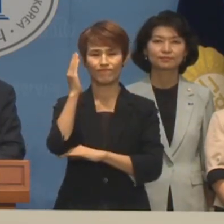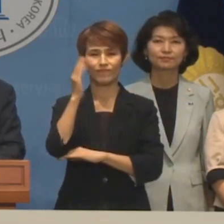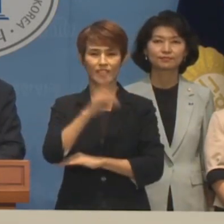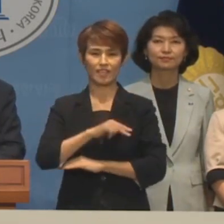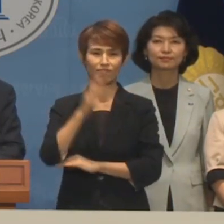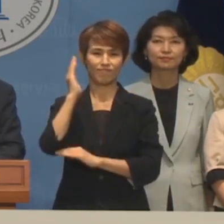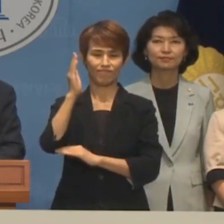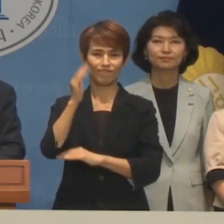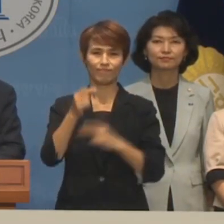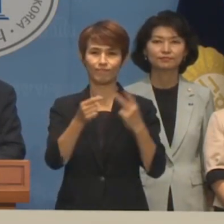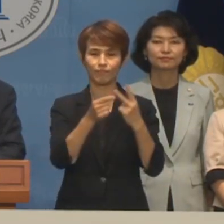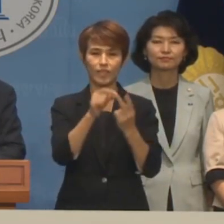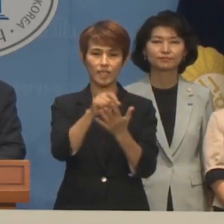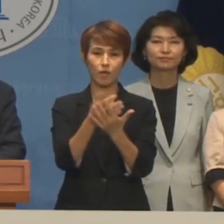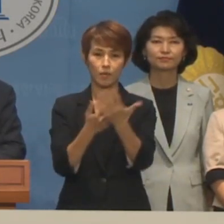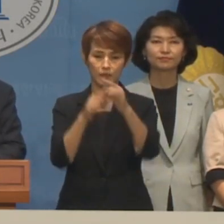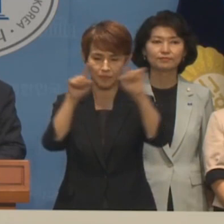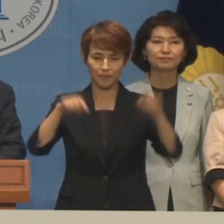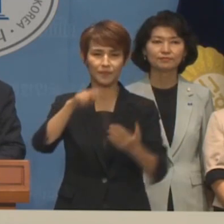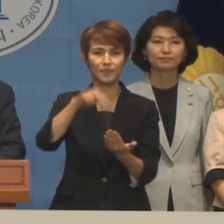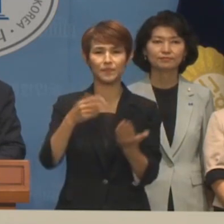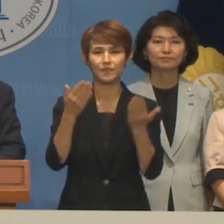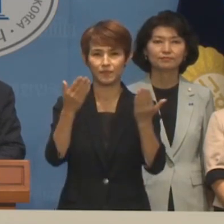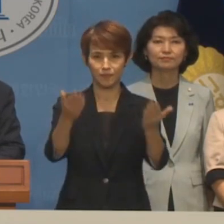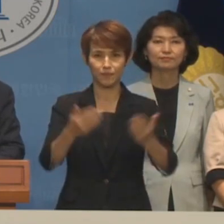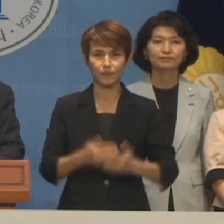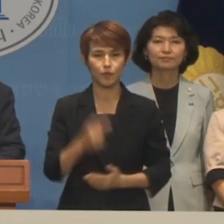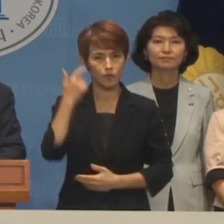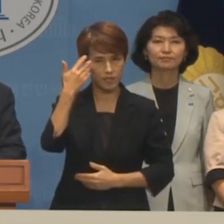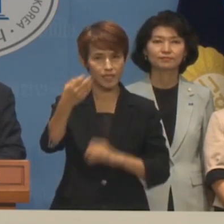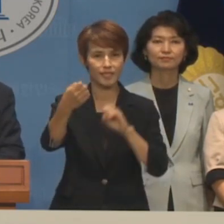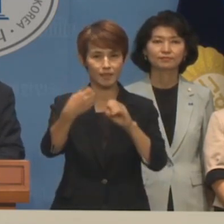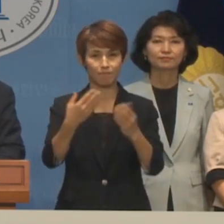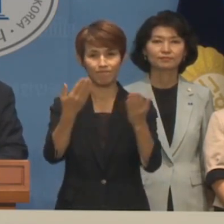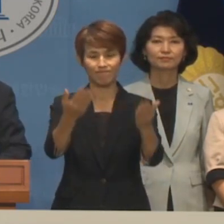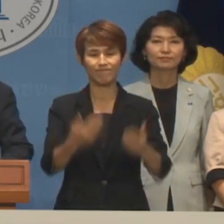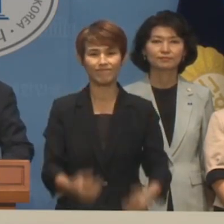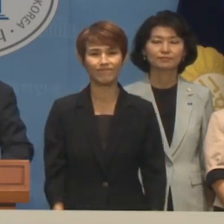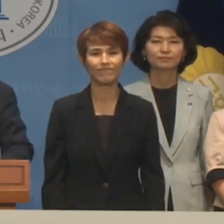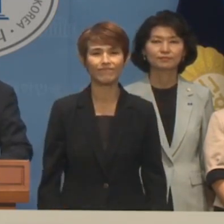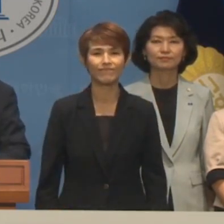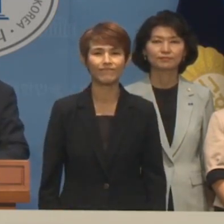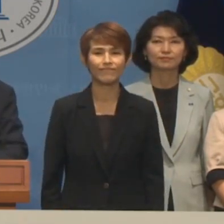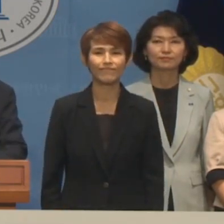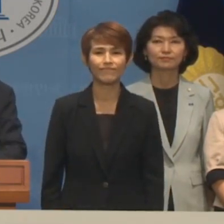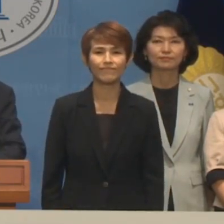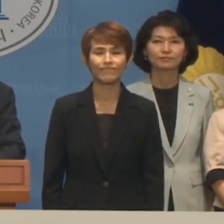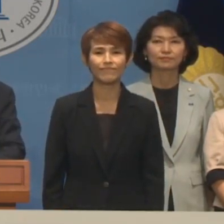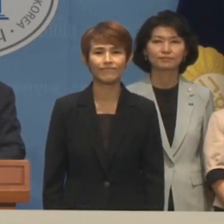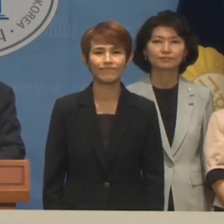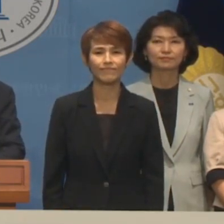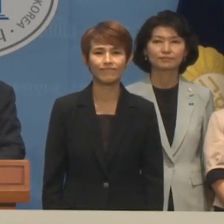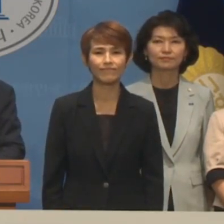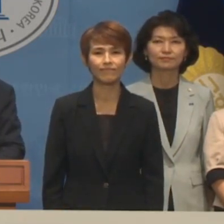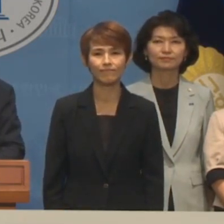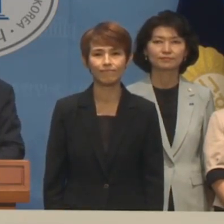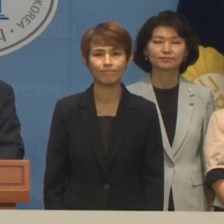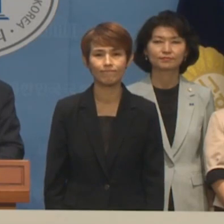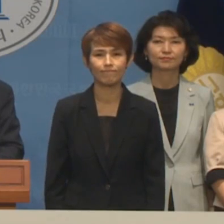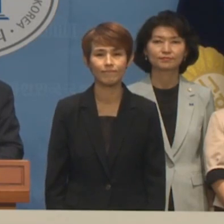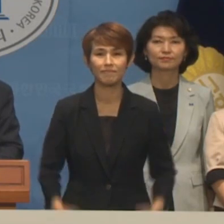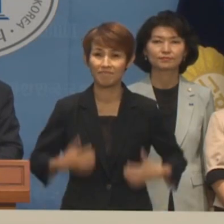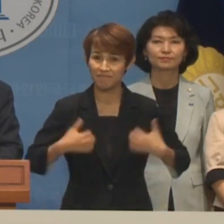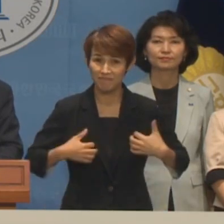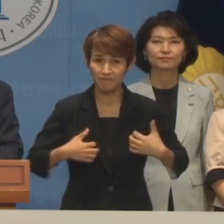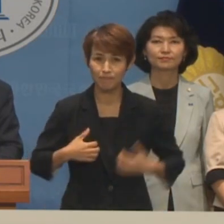그리고 기자회견문 낭독, 그 다음에 질의응답 순으로 진행하도록 하겠습니다.